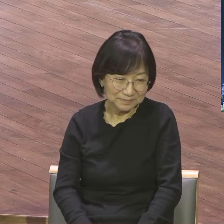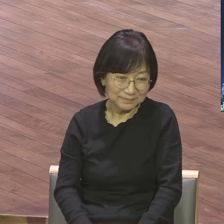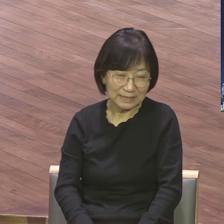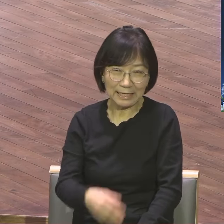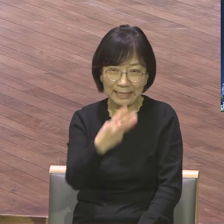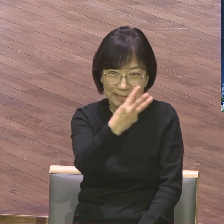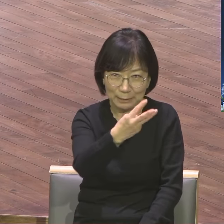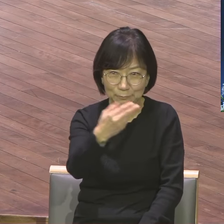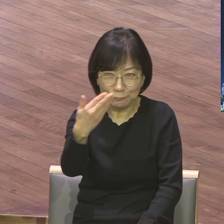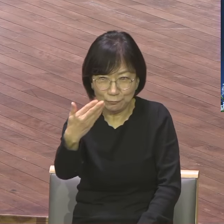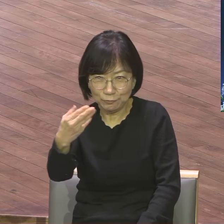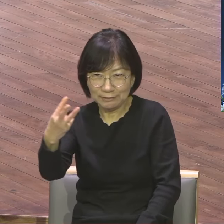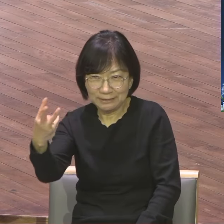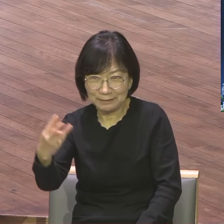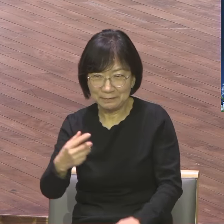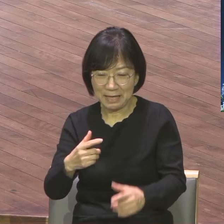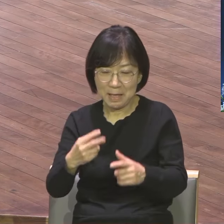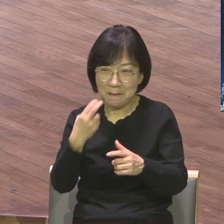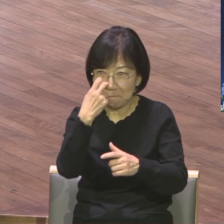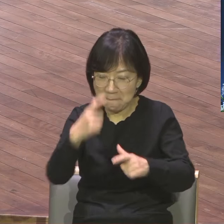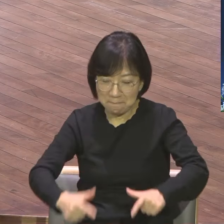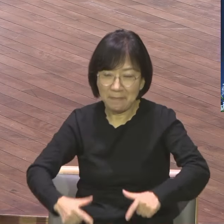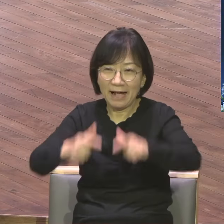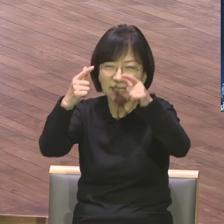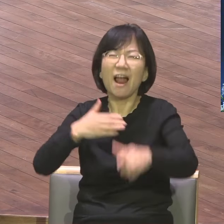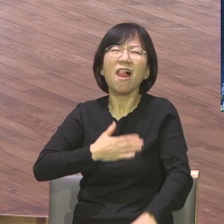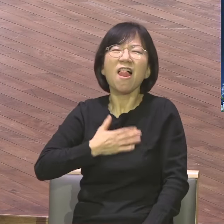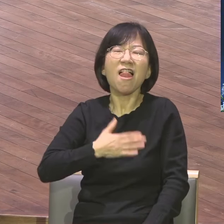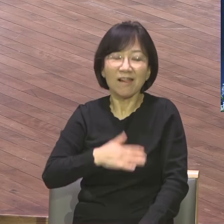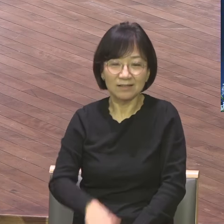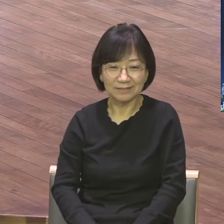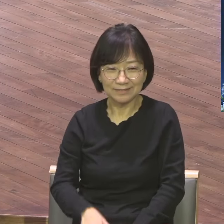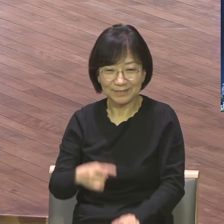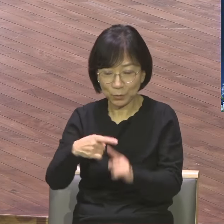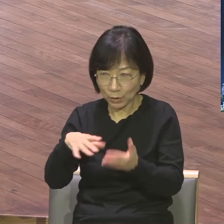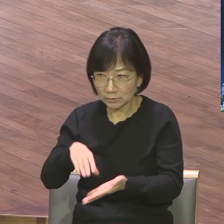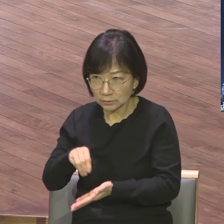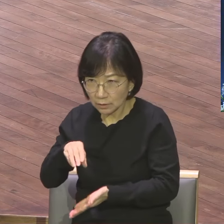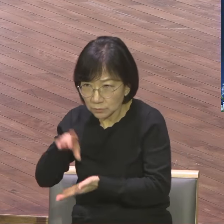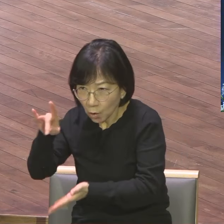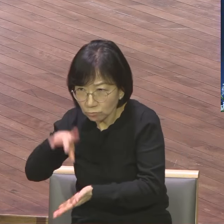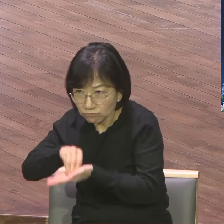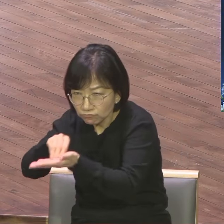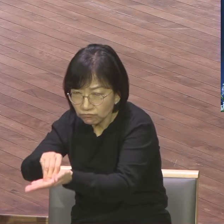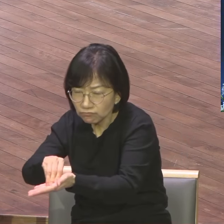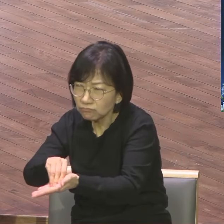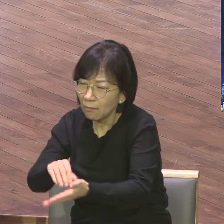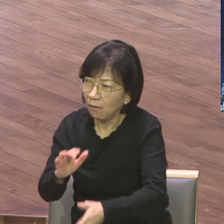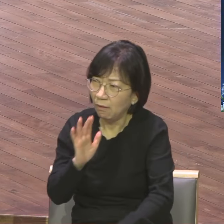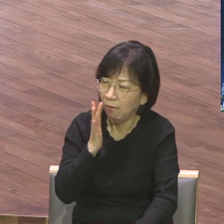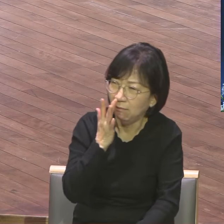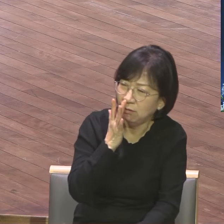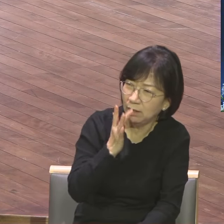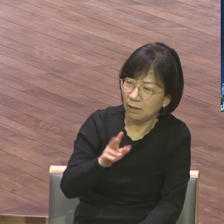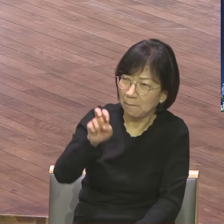393, 망대, 새 가족은 뭐지? 비행기도 아닌데 왜 철철철 얘기할까?